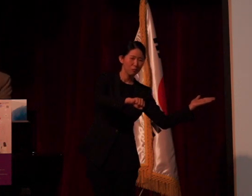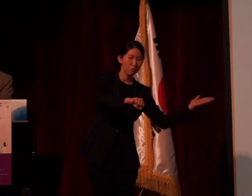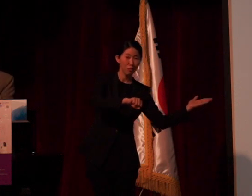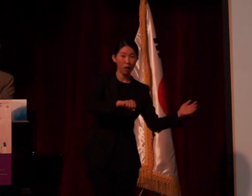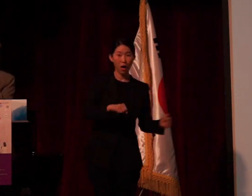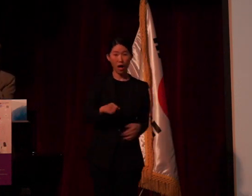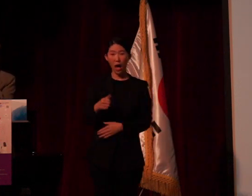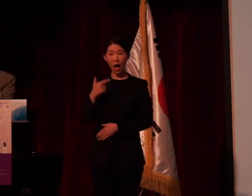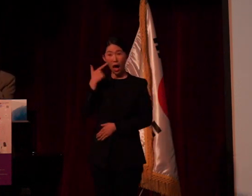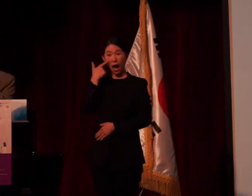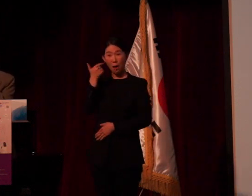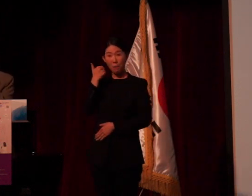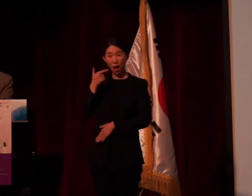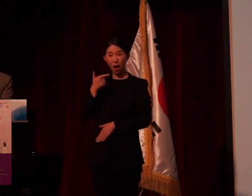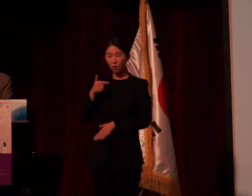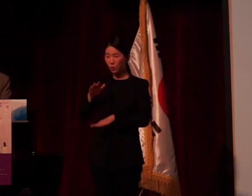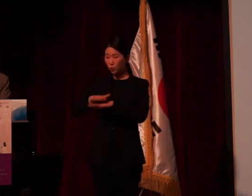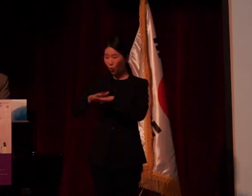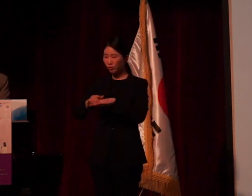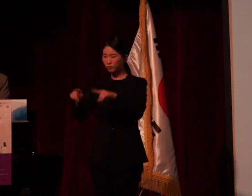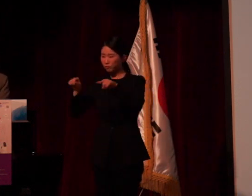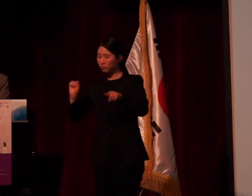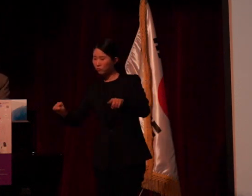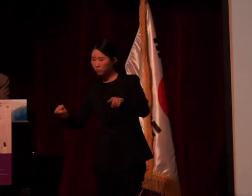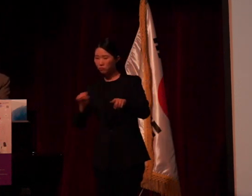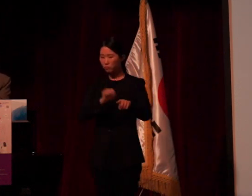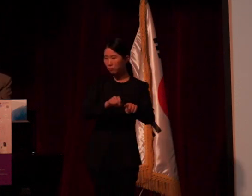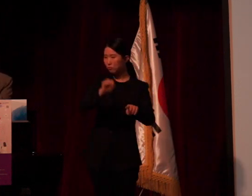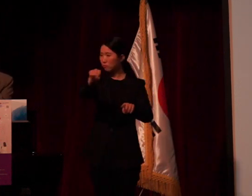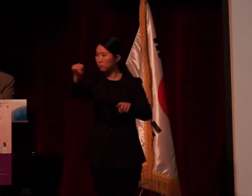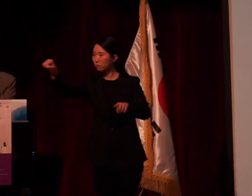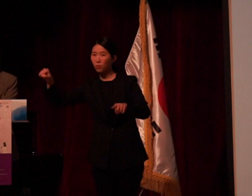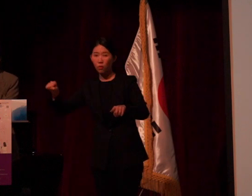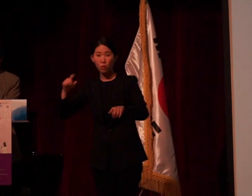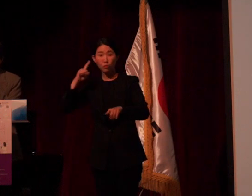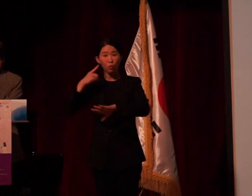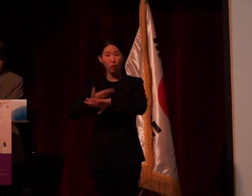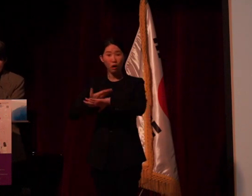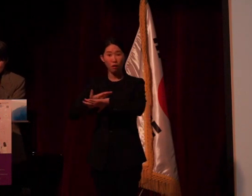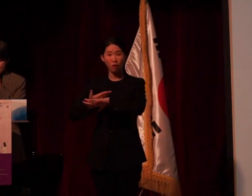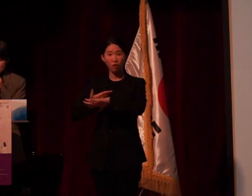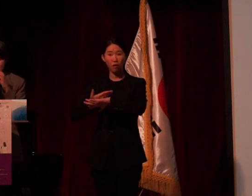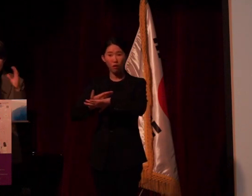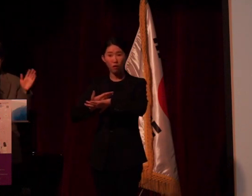아빠의 손이 움직일 때마다 다른 소리가 났습니다. 청각이었습니다.